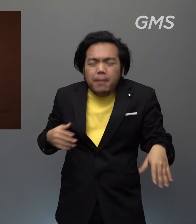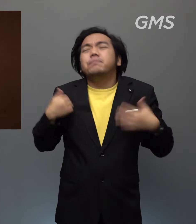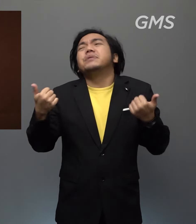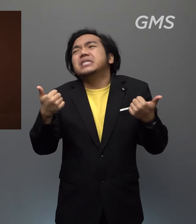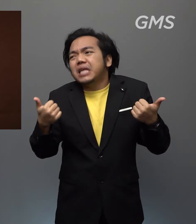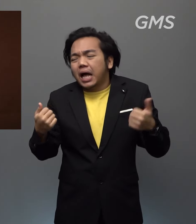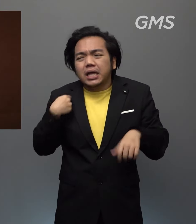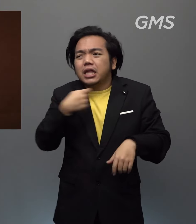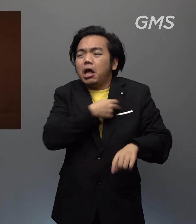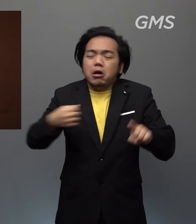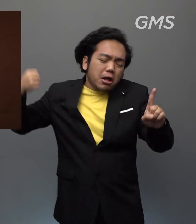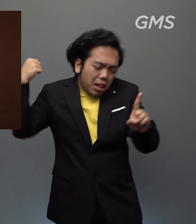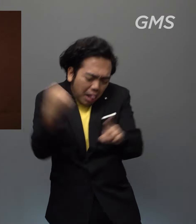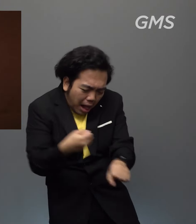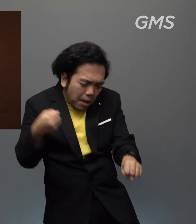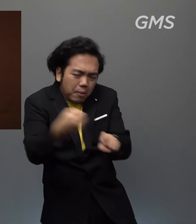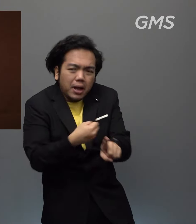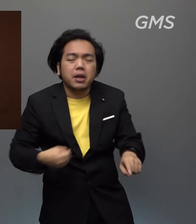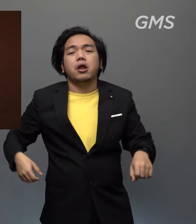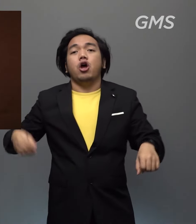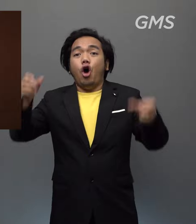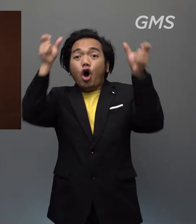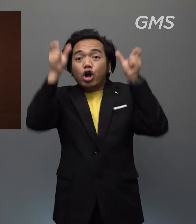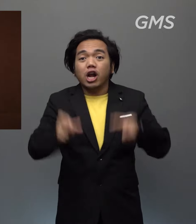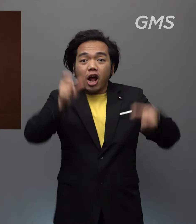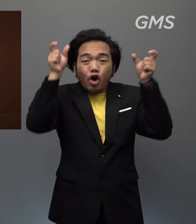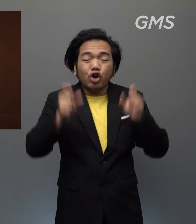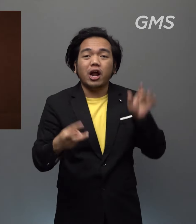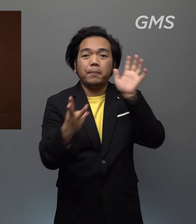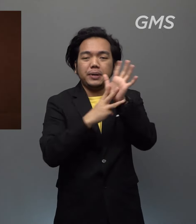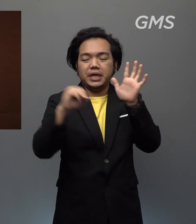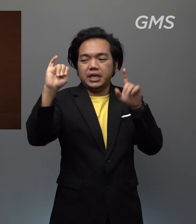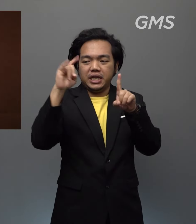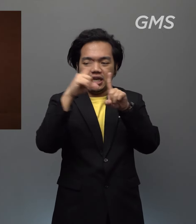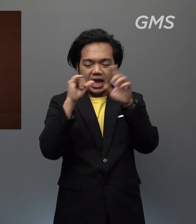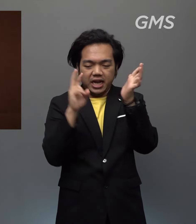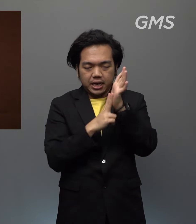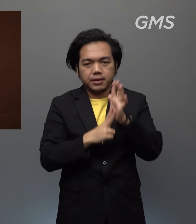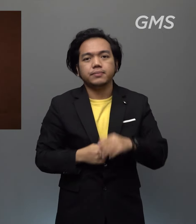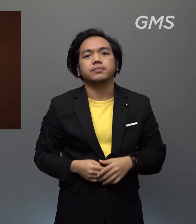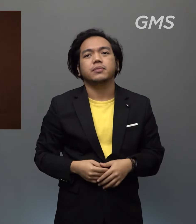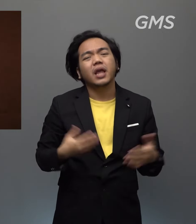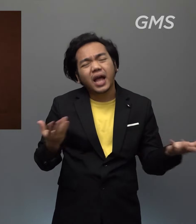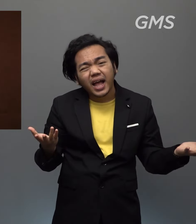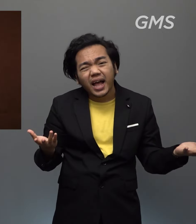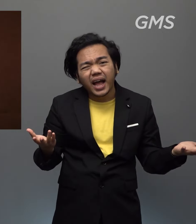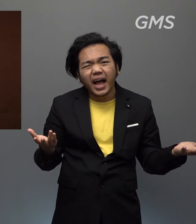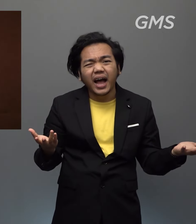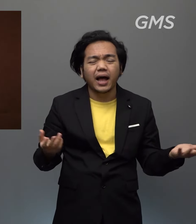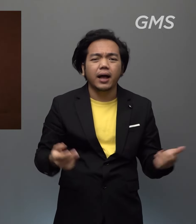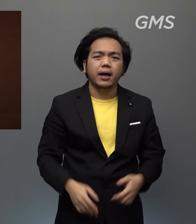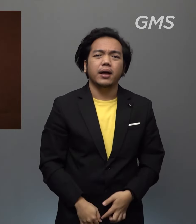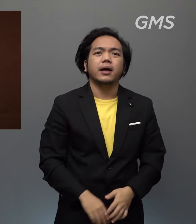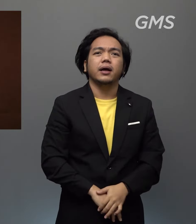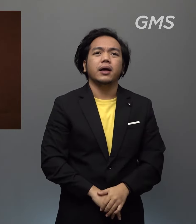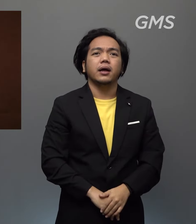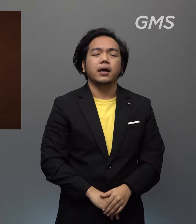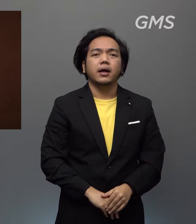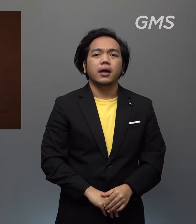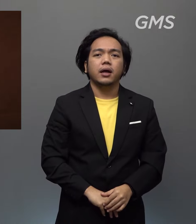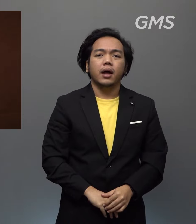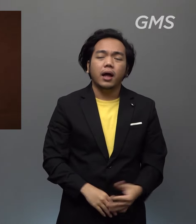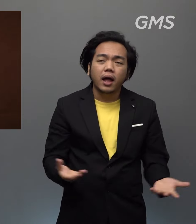jalannya. Atau kita berkata, tunggu waktu lebih baik lah ya, masa Tuhan bilang Tuhan mau pakai saya dalam kondisi